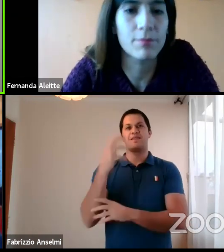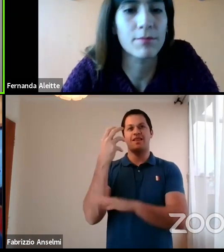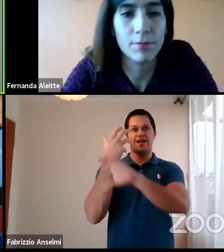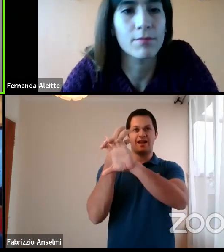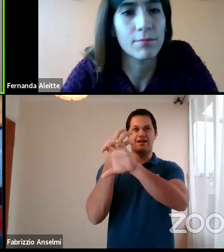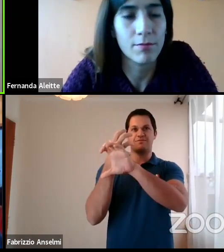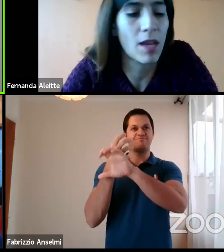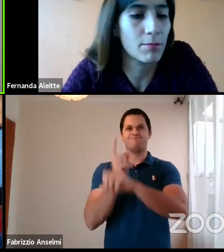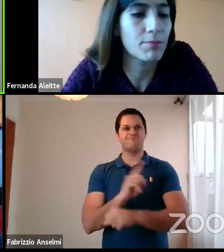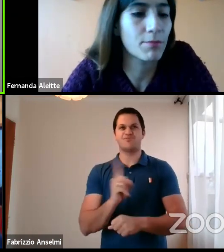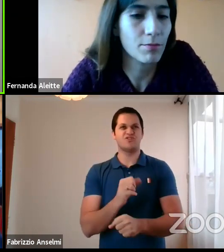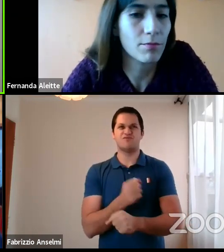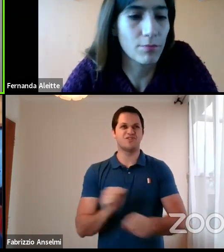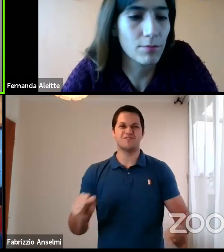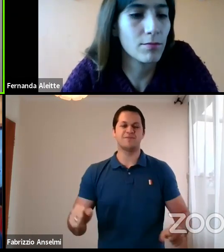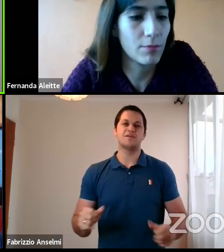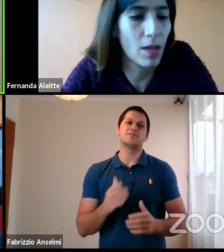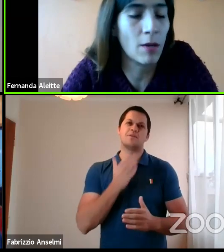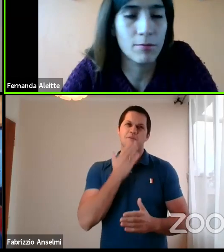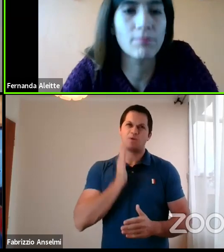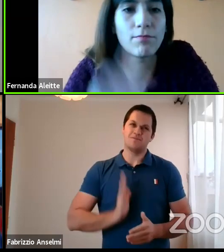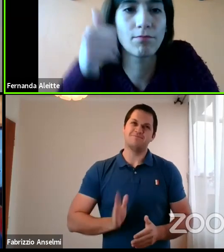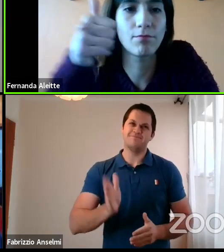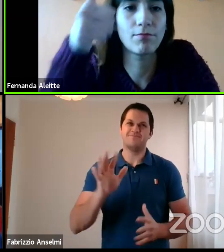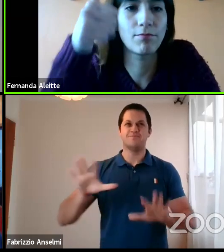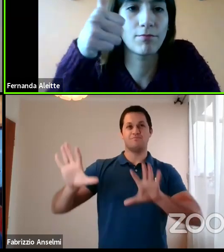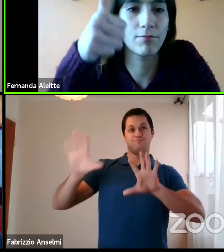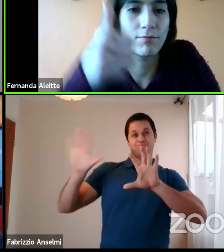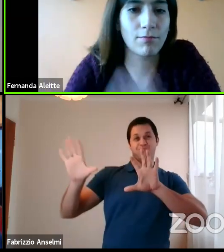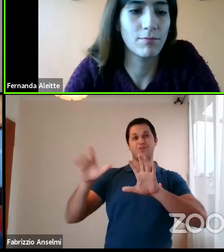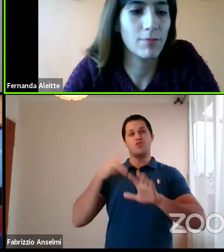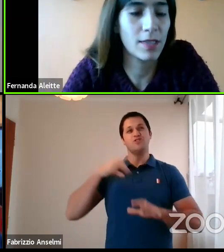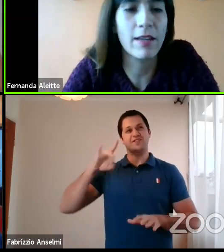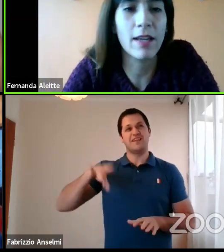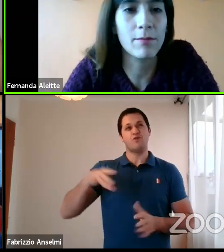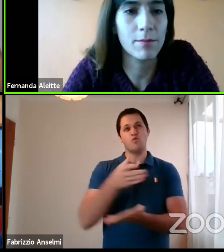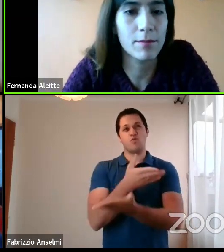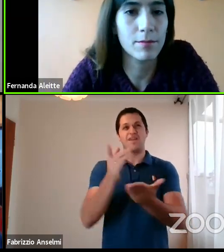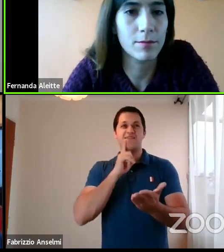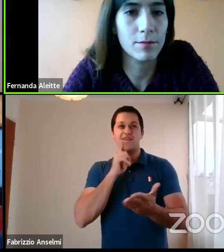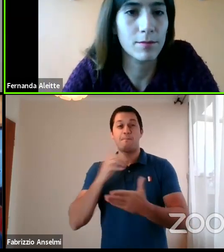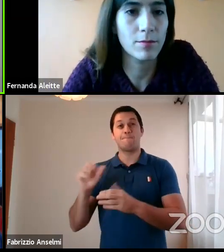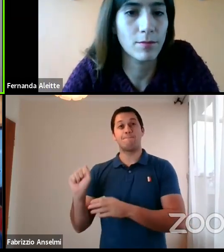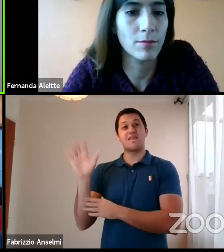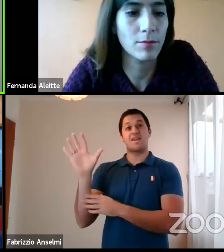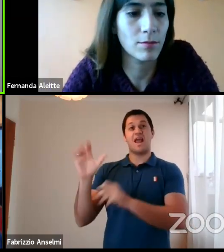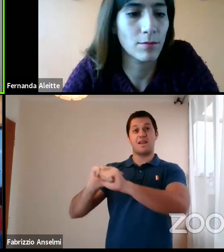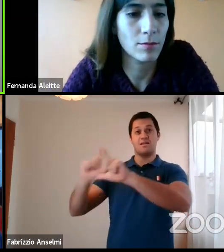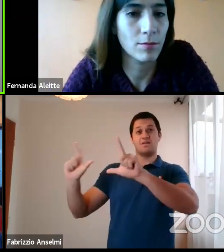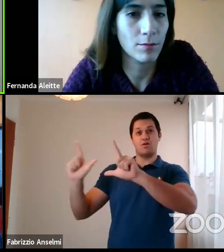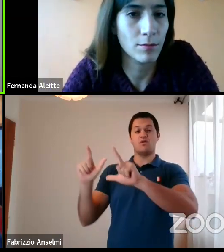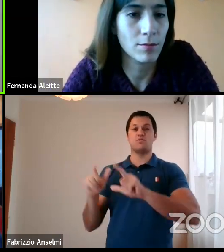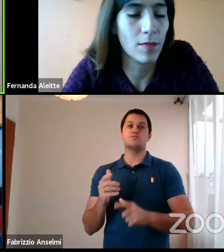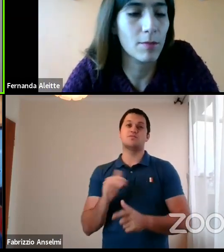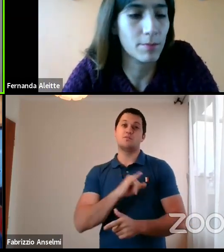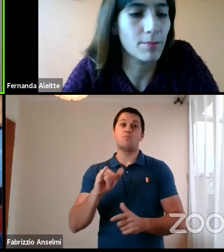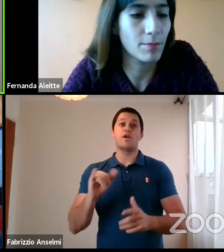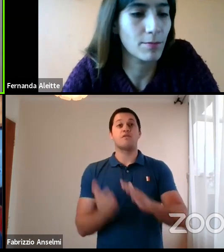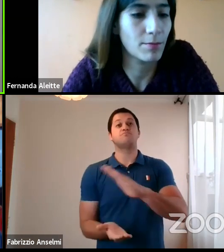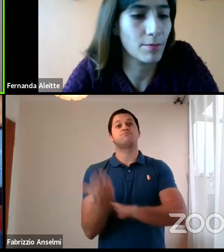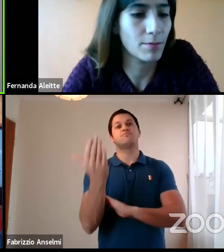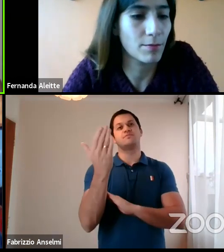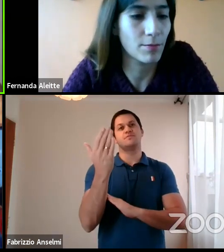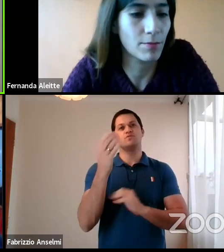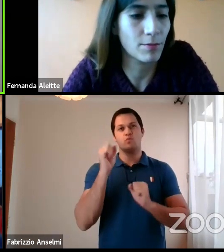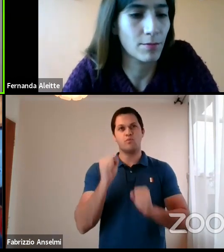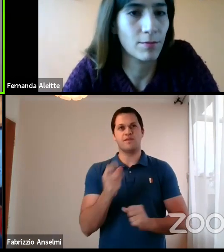no funcionó. Así que mantengamos la dinámica. Yo sé que ustedes prepararon un material, pero lo vamos a dejar arriba también para que lo puedan revisar, ¿ya? Muchísimas